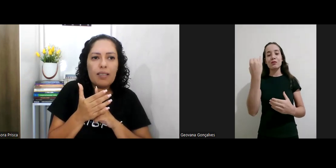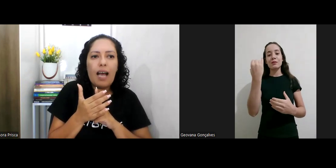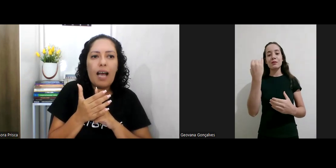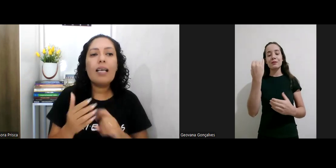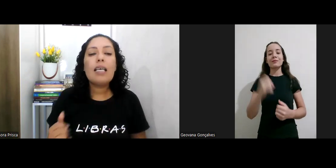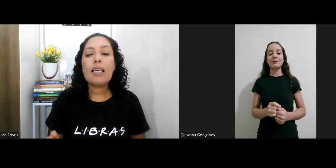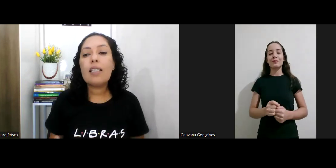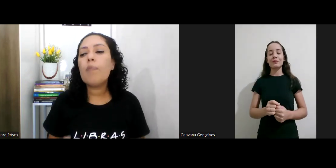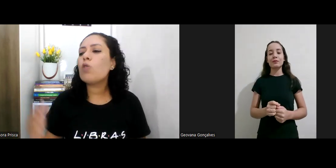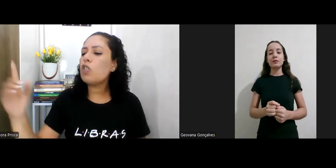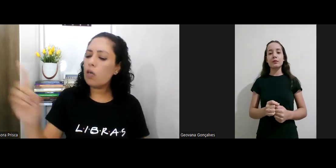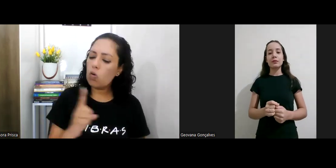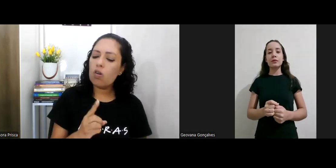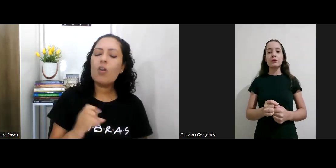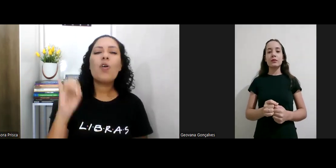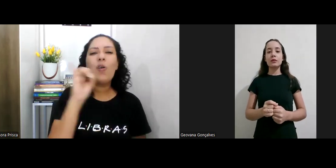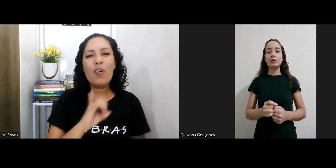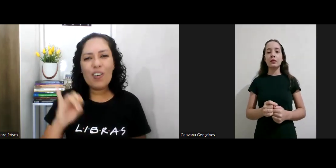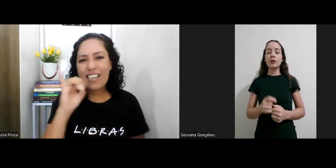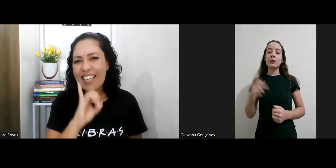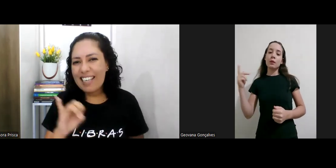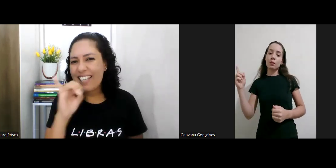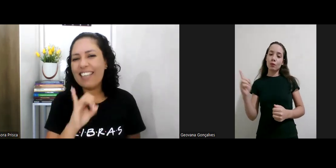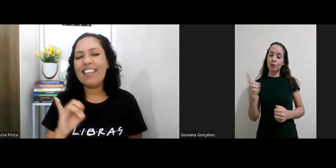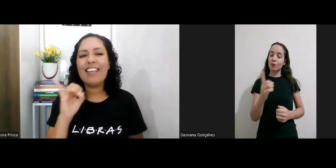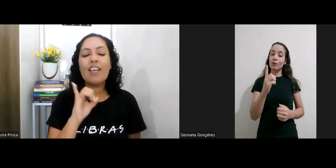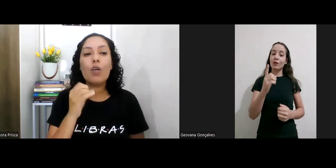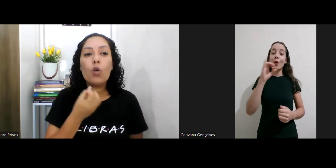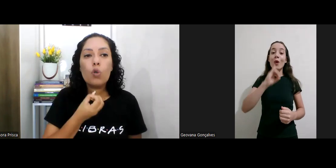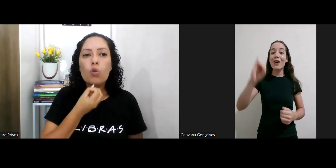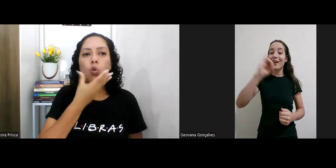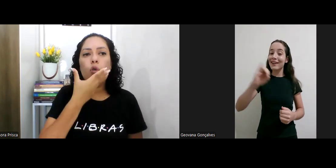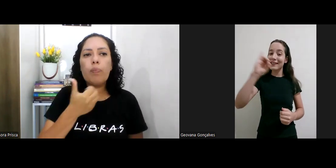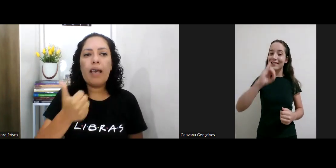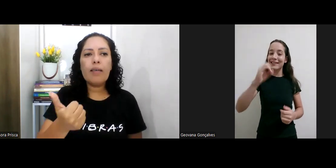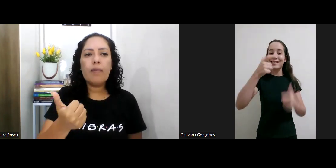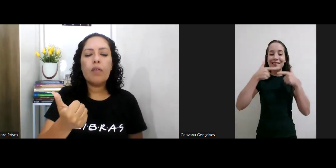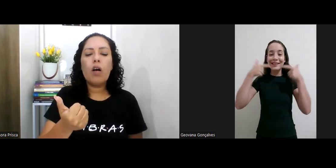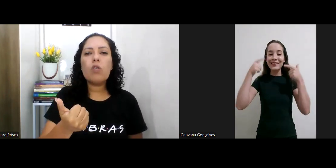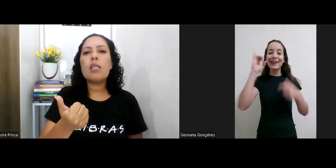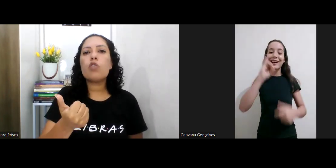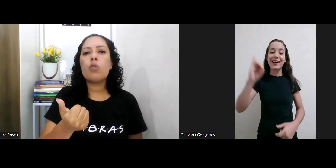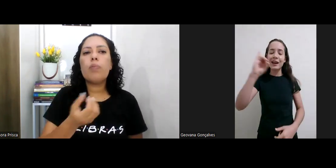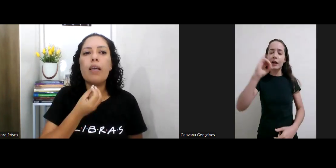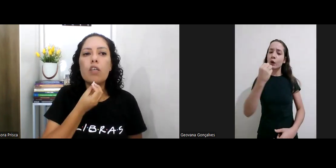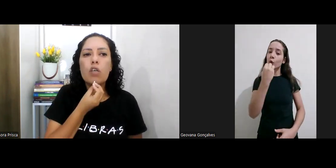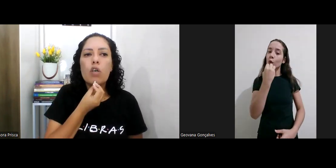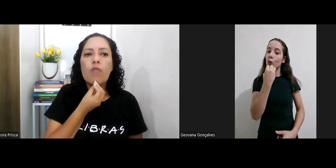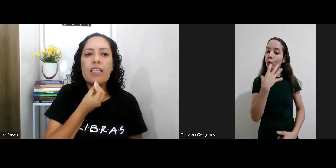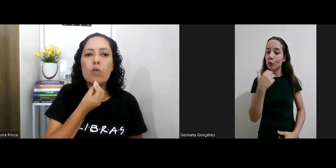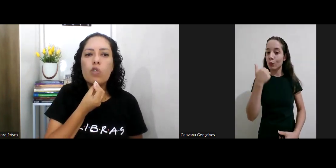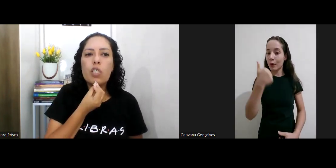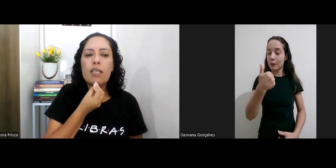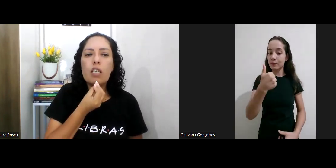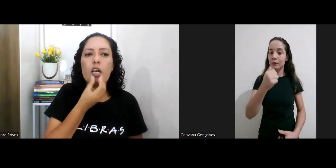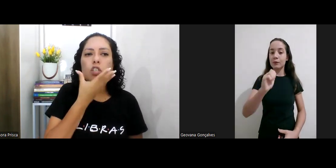Acolhimento, tá? Então a pessoa chegou. Oi, tudo bem? Olha o sinal de tudo bem.